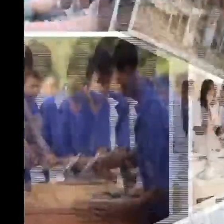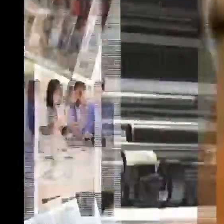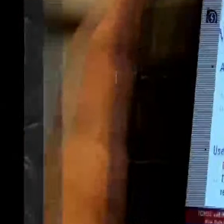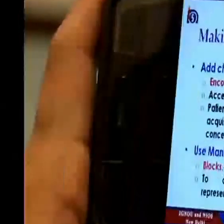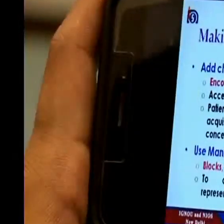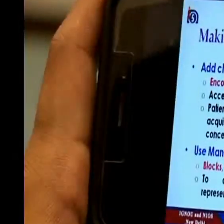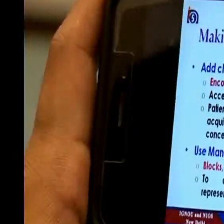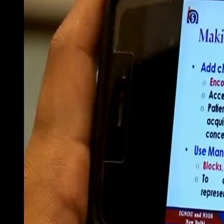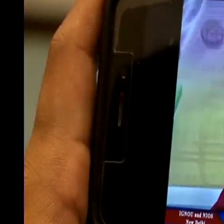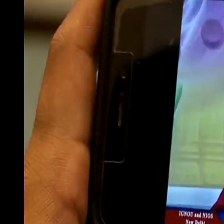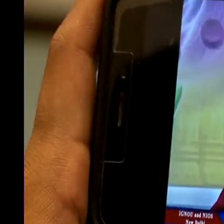करने।